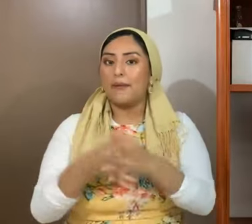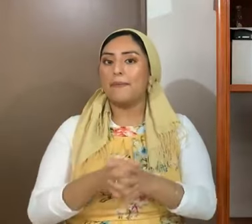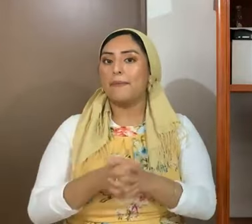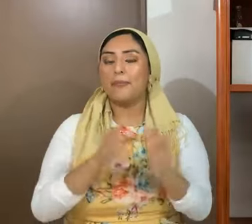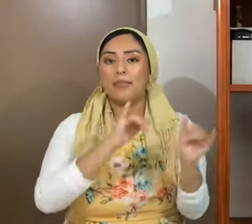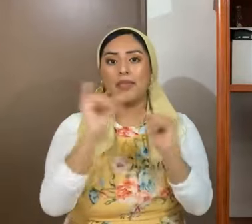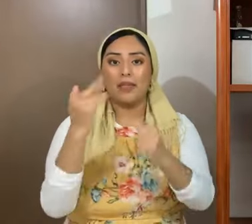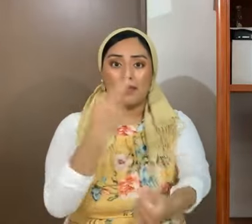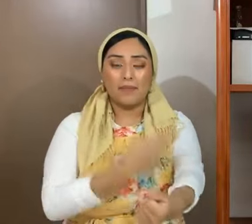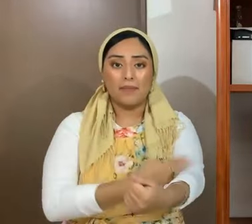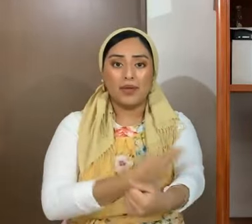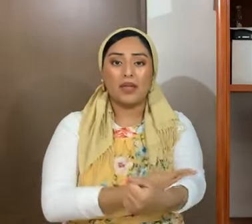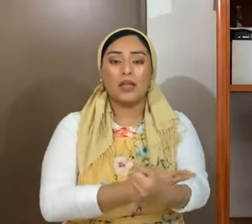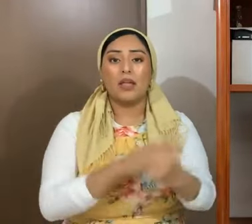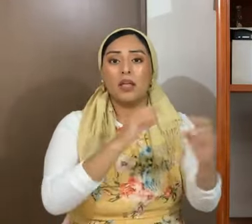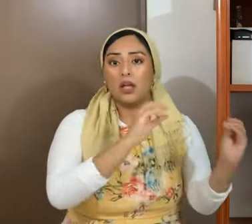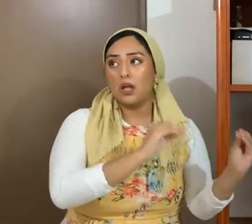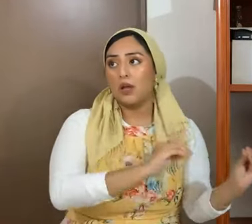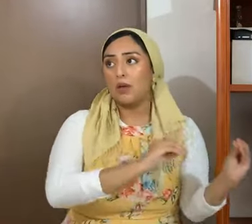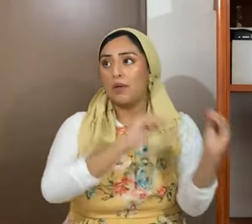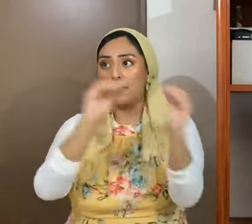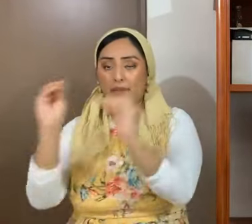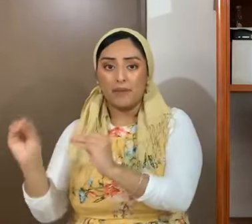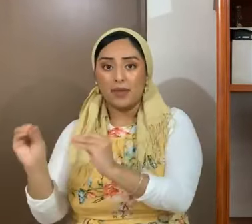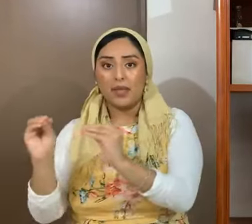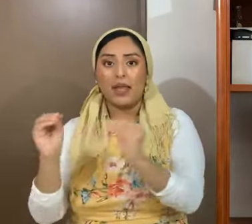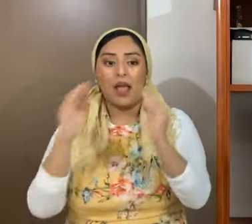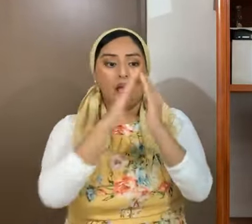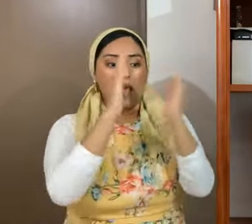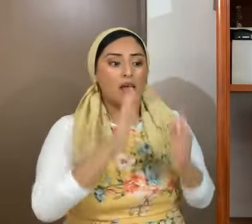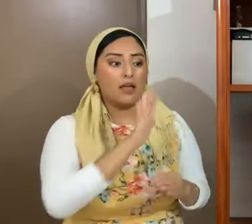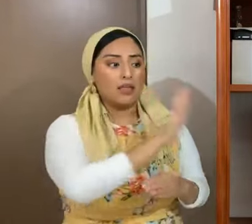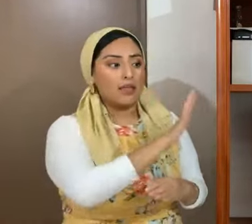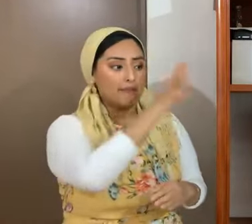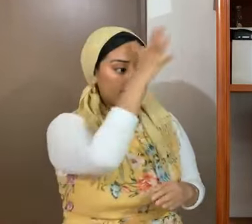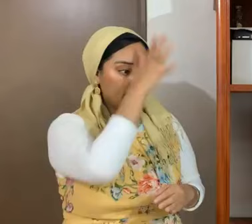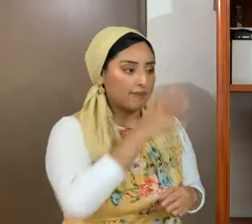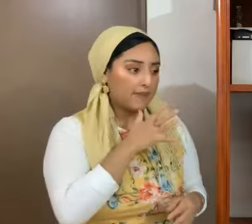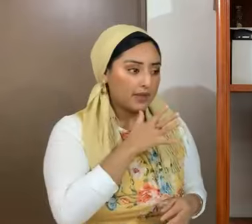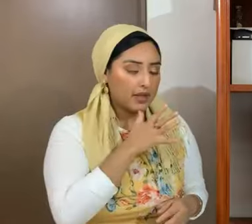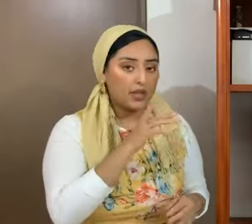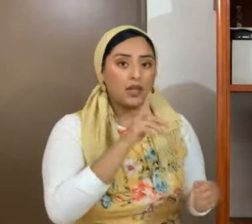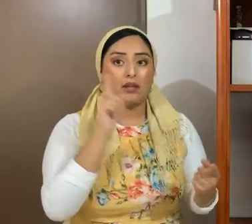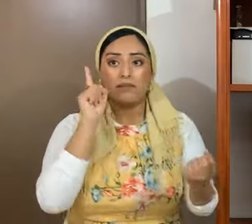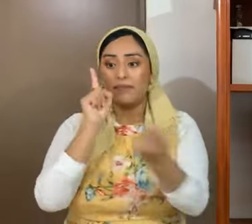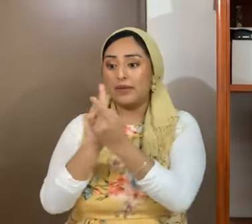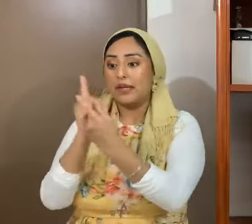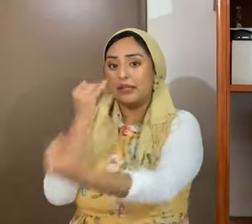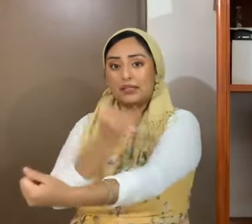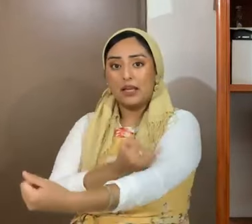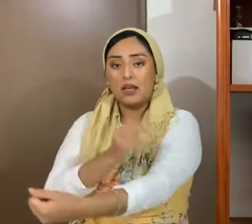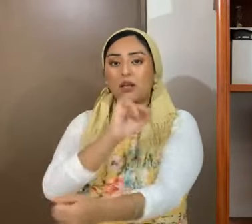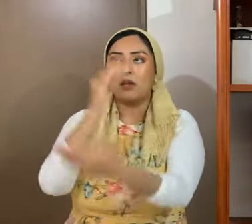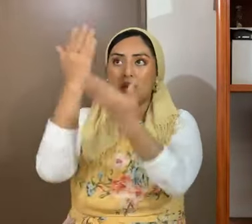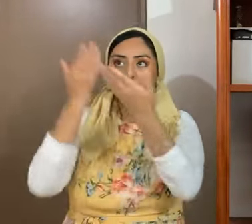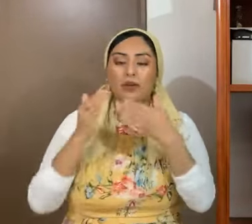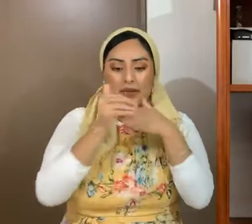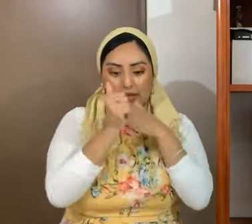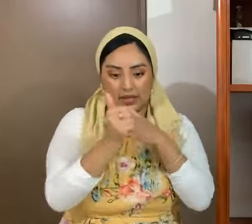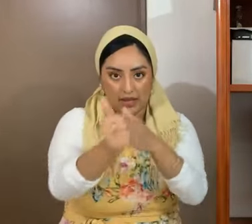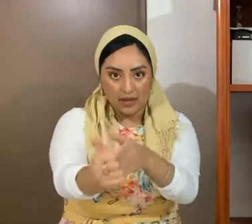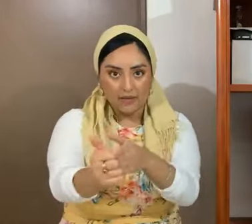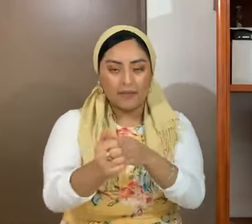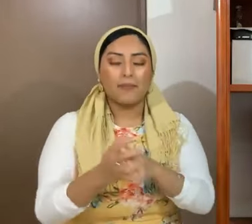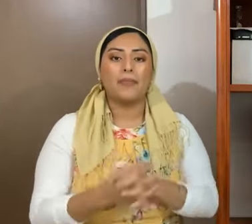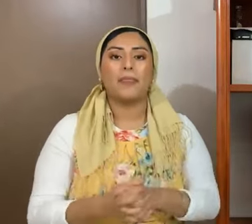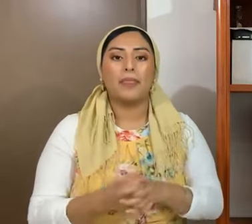como Rebeca tuvo que ser llevada desde la casa de sus padres a donde estaba Isaac, así tú nos llevas, Padre amado,